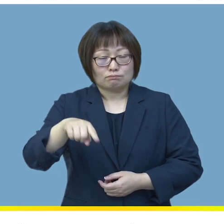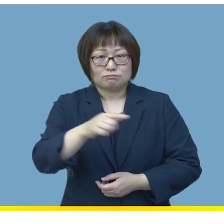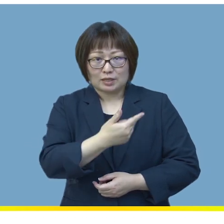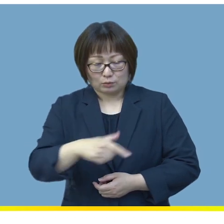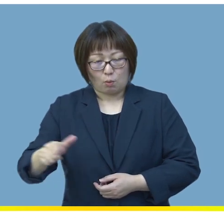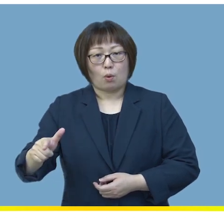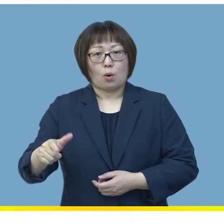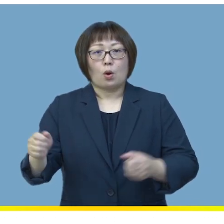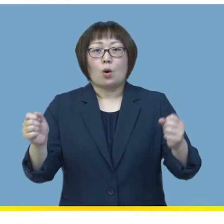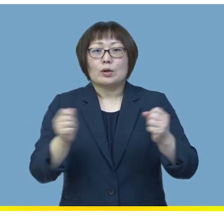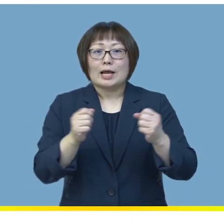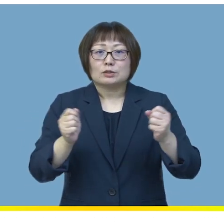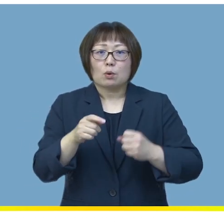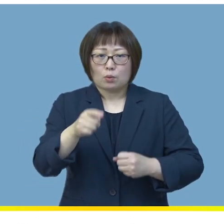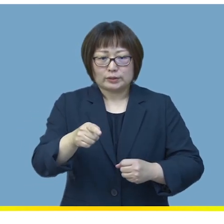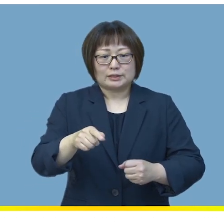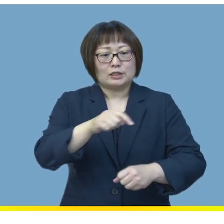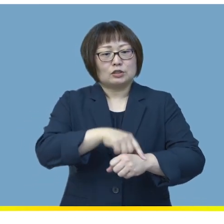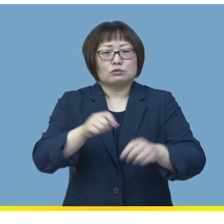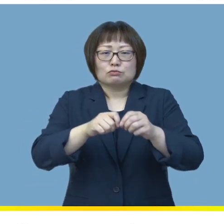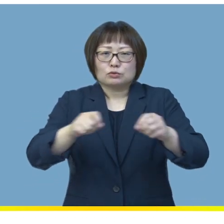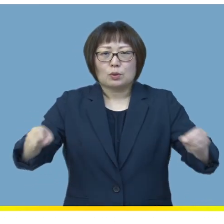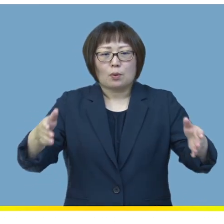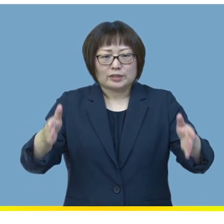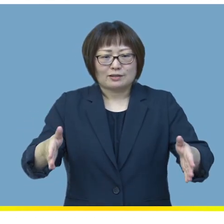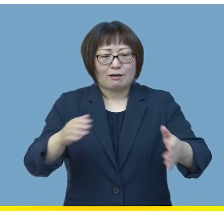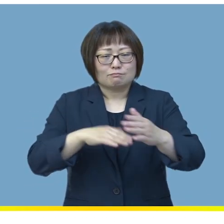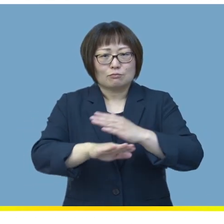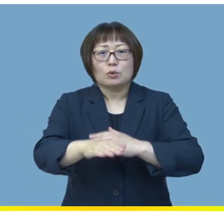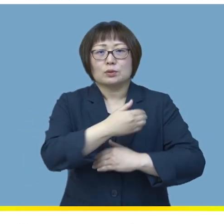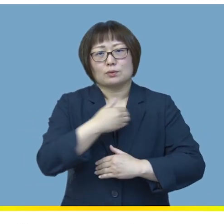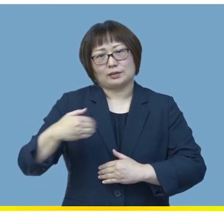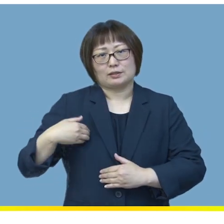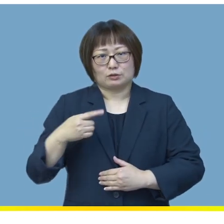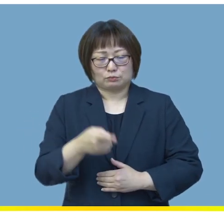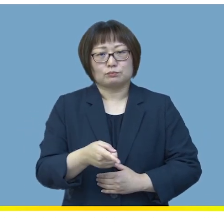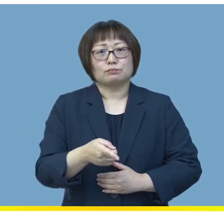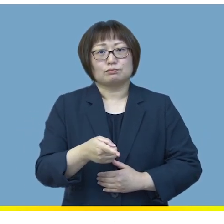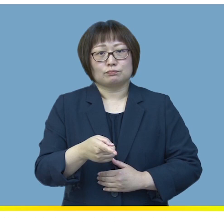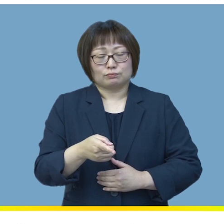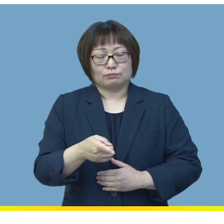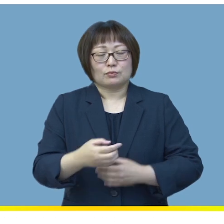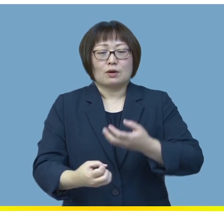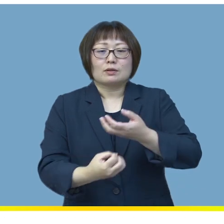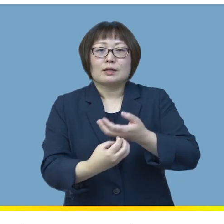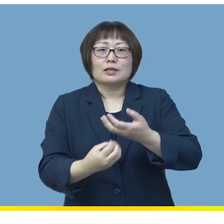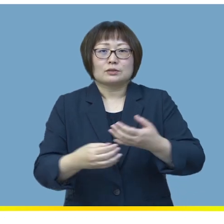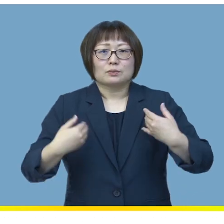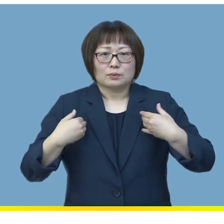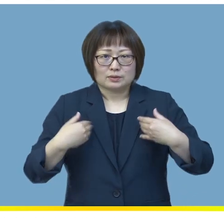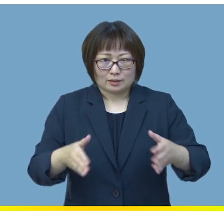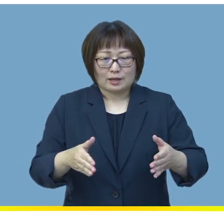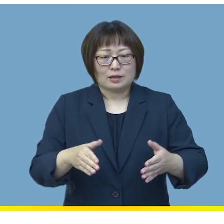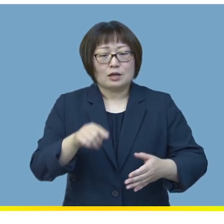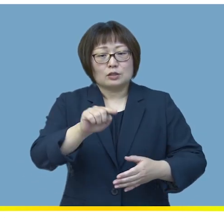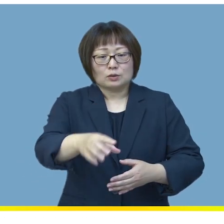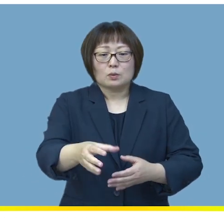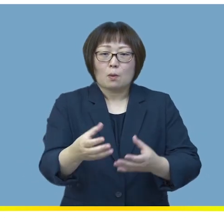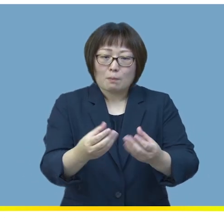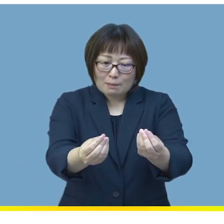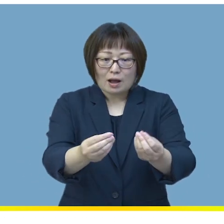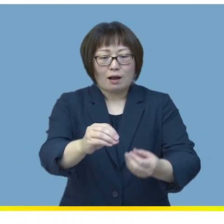冷蔵庫で長期間保存が可能とされ加熱せずにそのまま食べられる